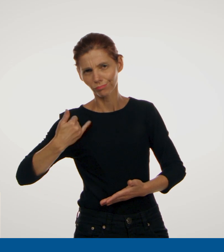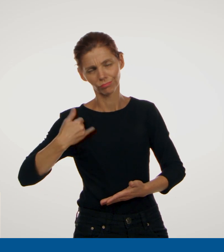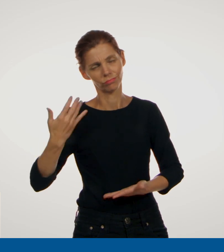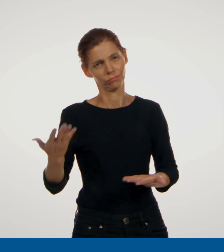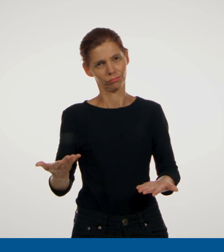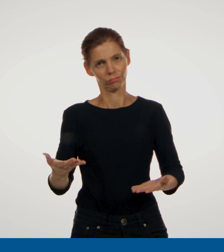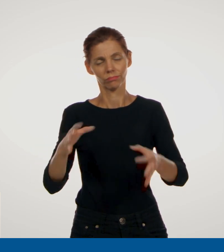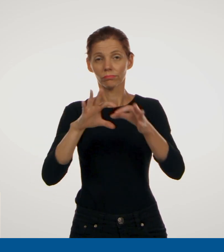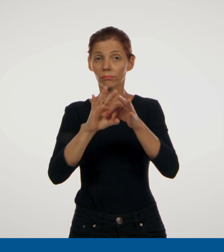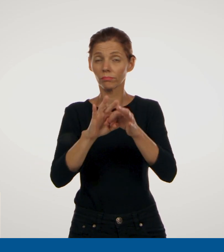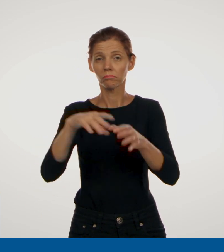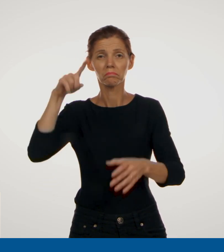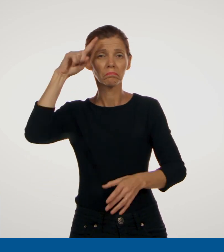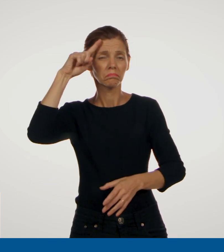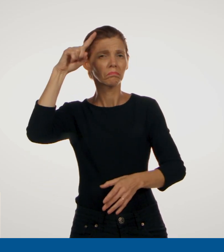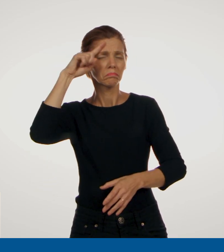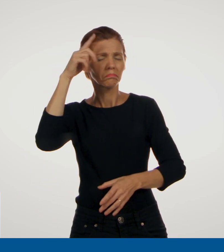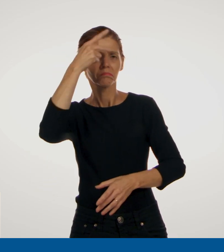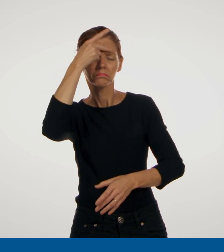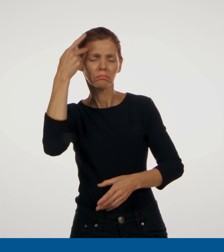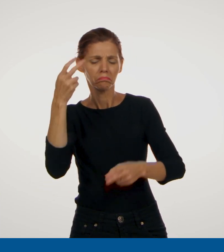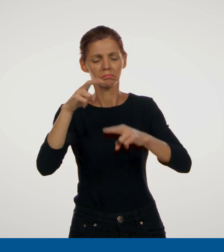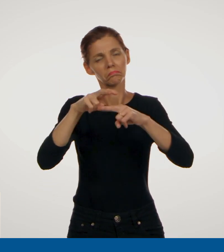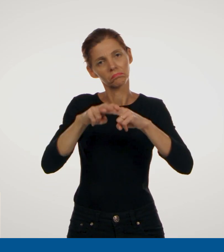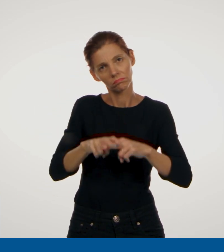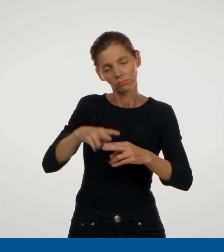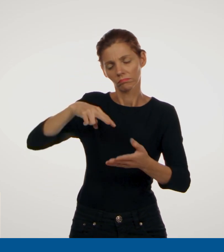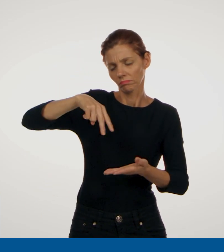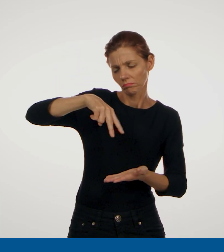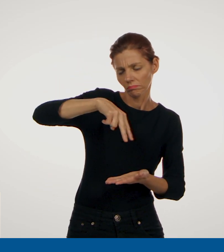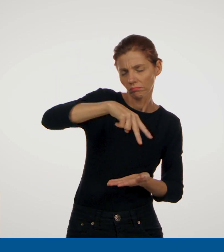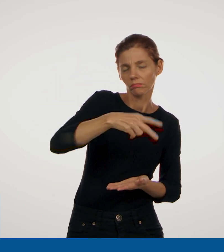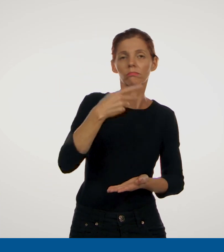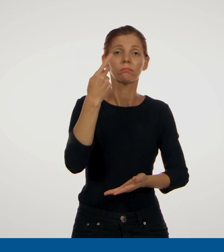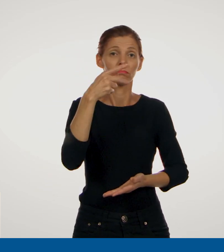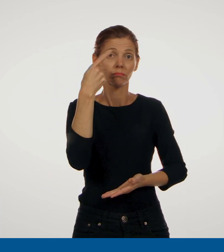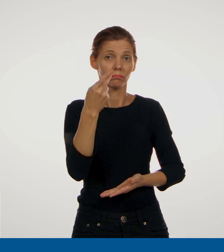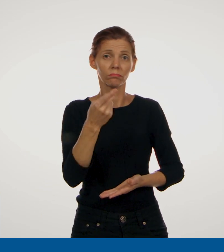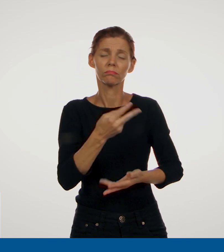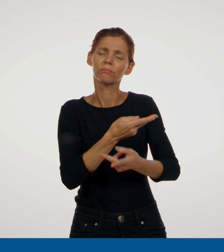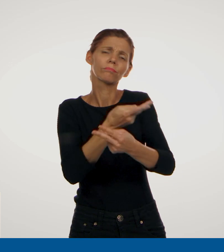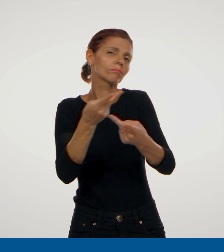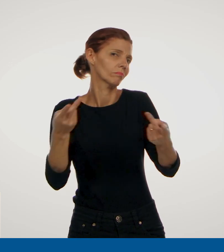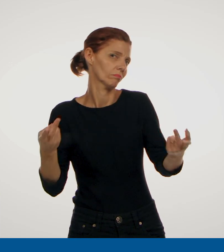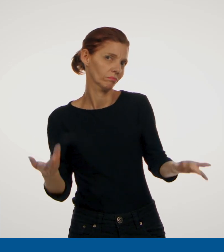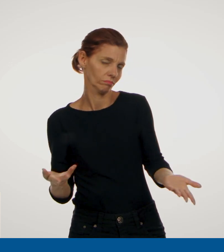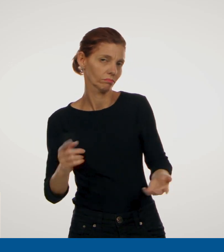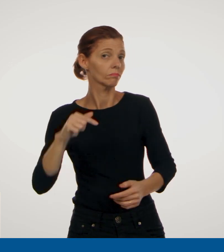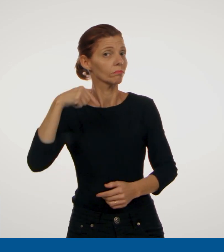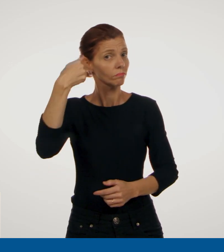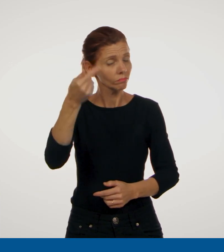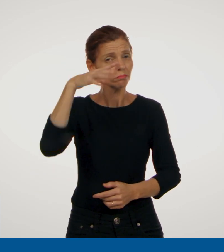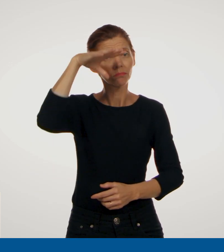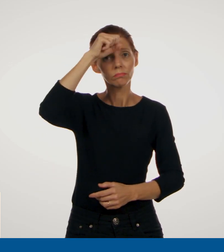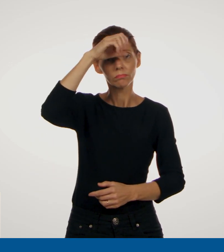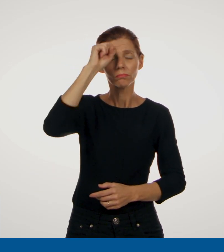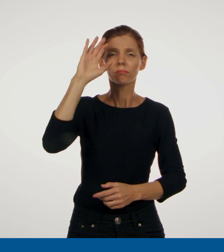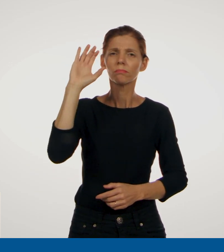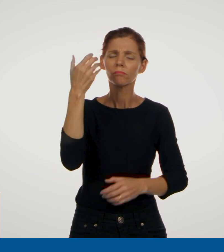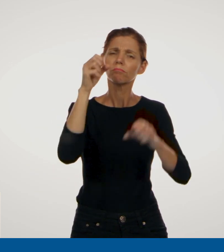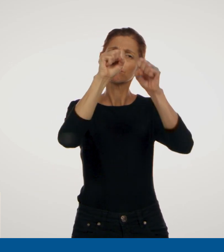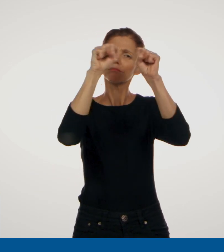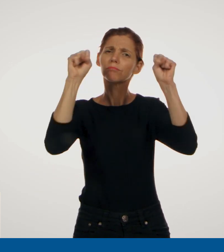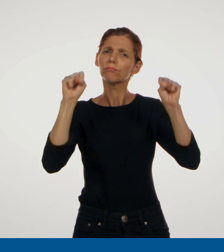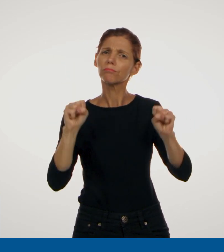estão vinculados ao cotidiano da pessoa, como sentar, andar, falar, entre outras ações. Outras acontecem de